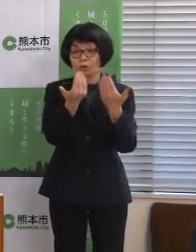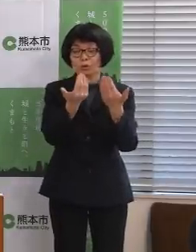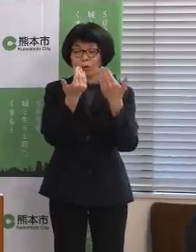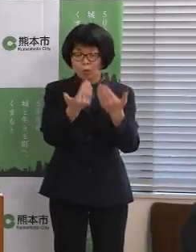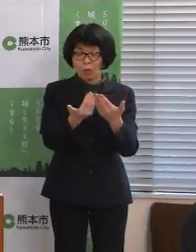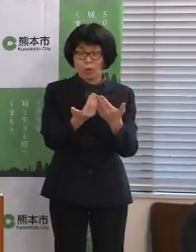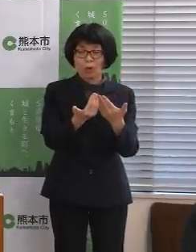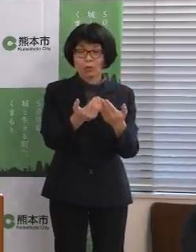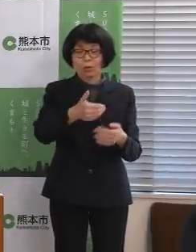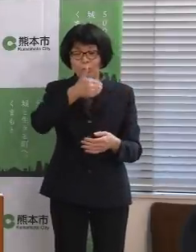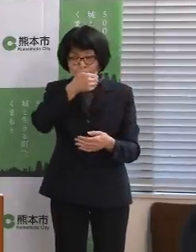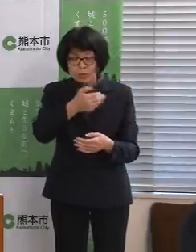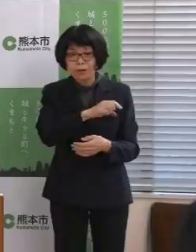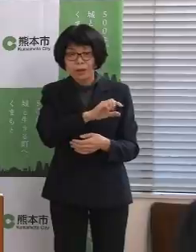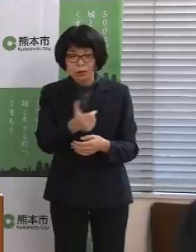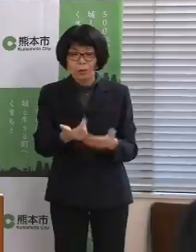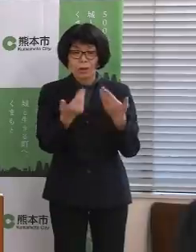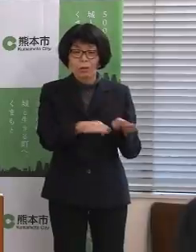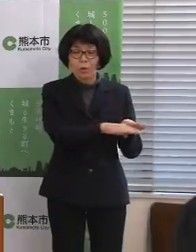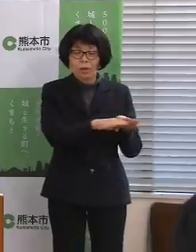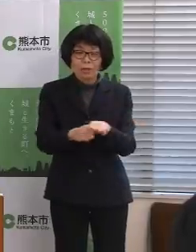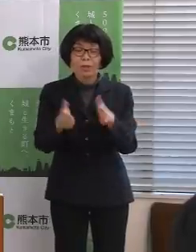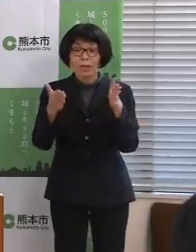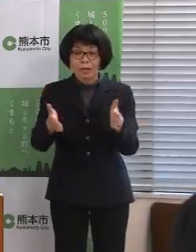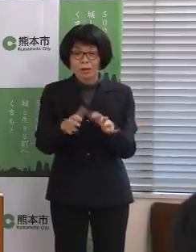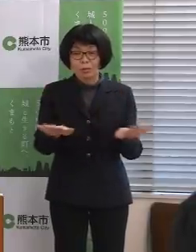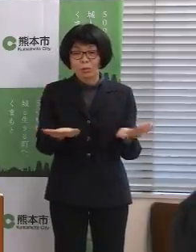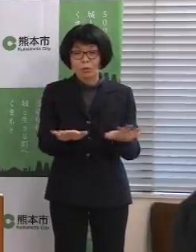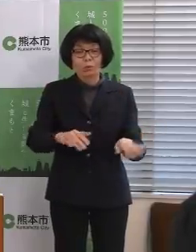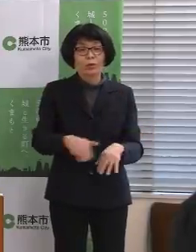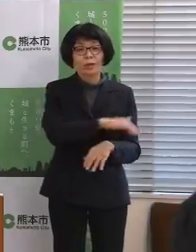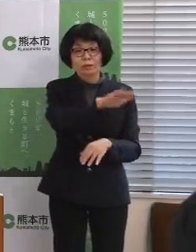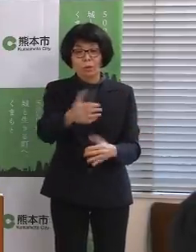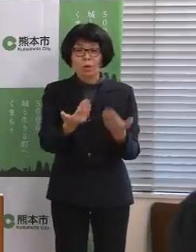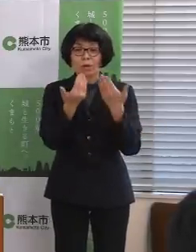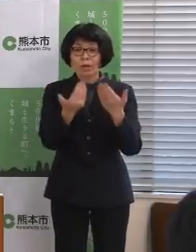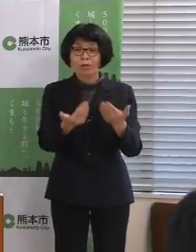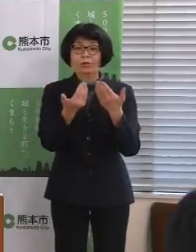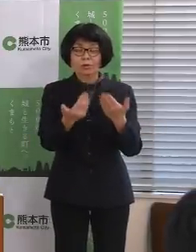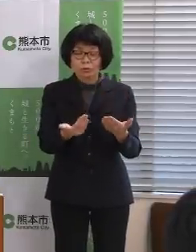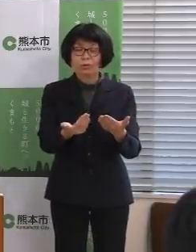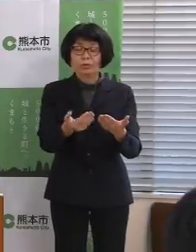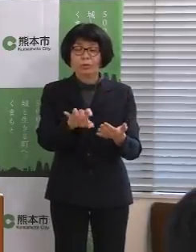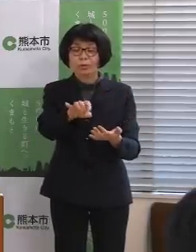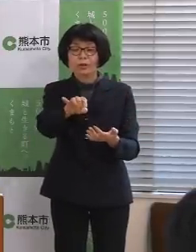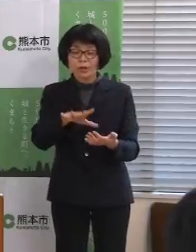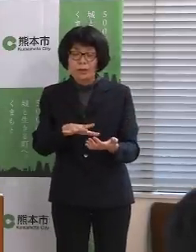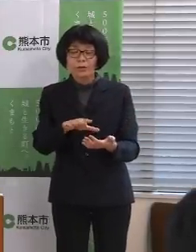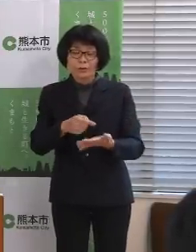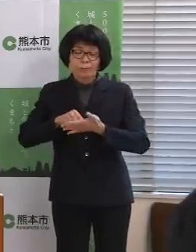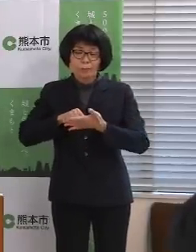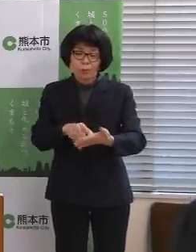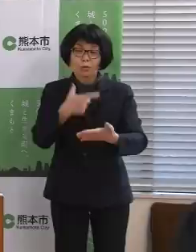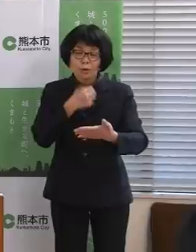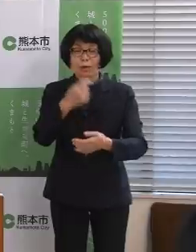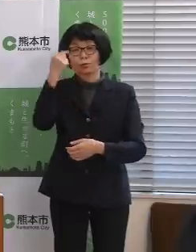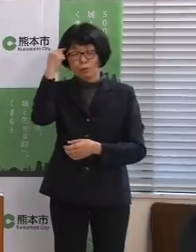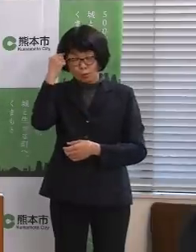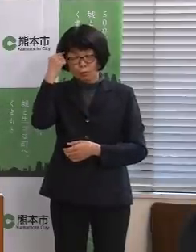間中における児童生徒の皆さんの学習機会の確保により一層努めてまいりたいと考えております